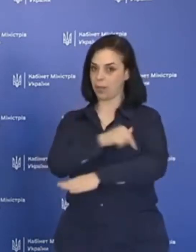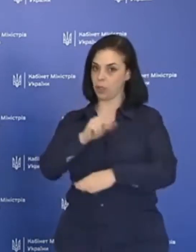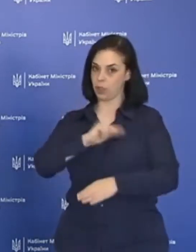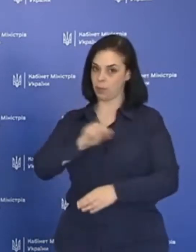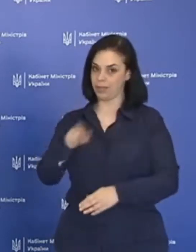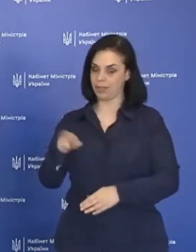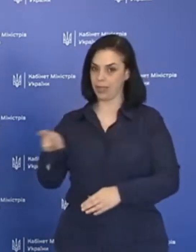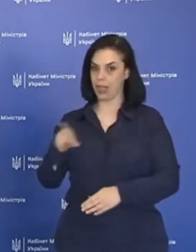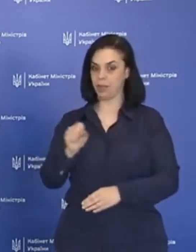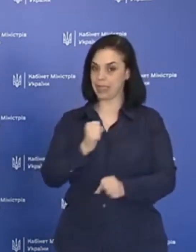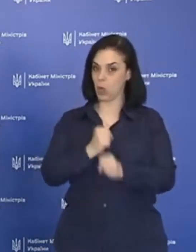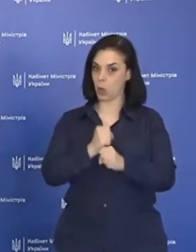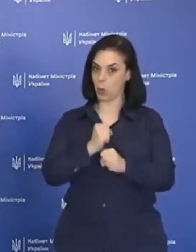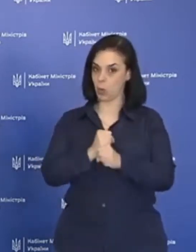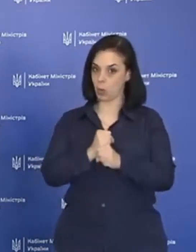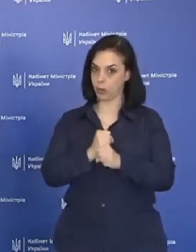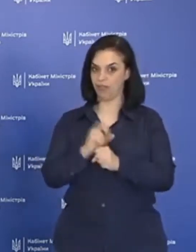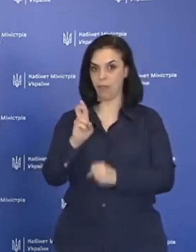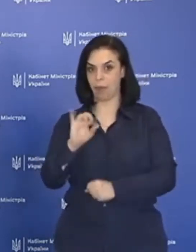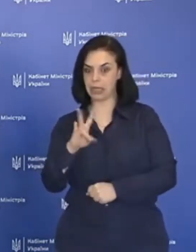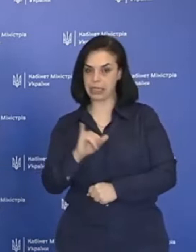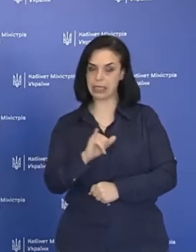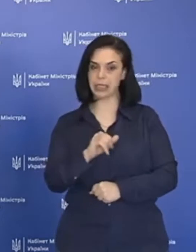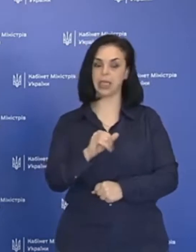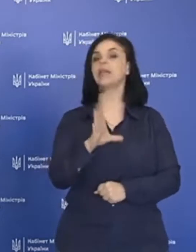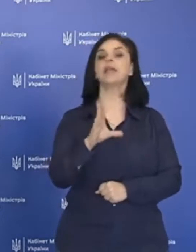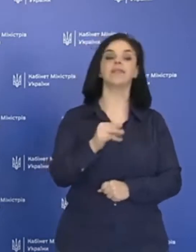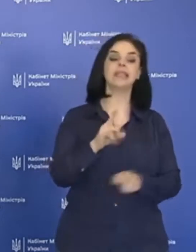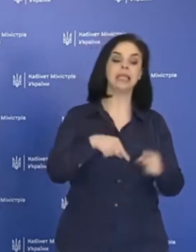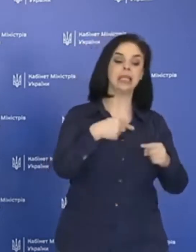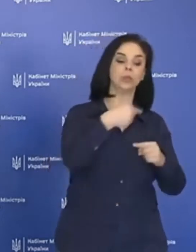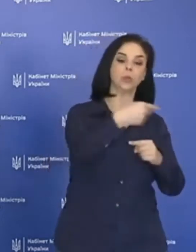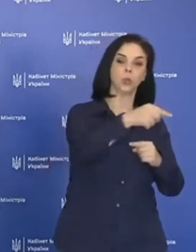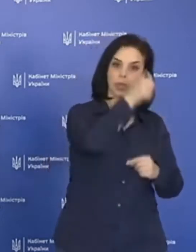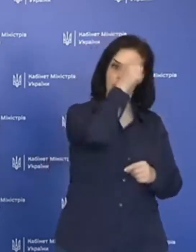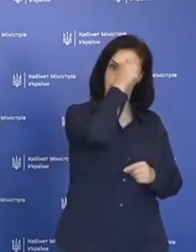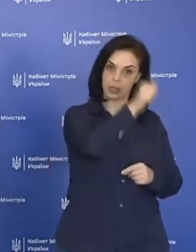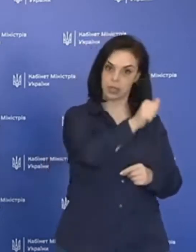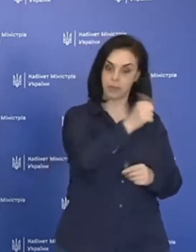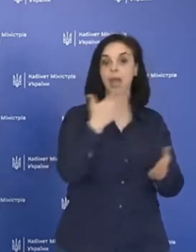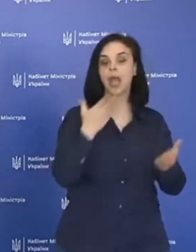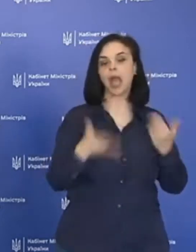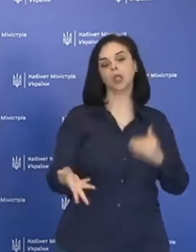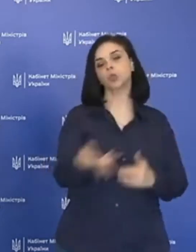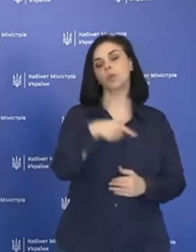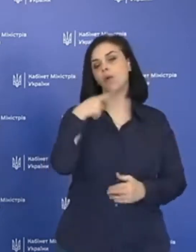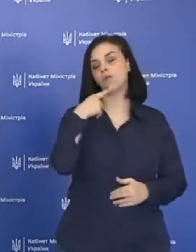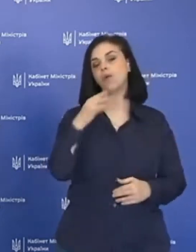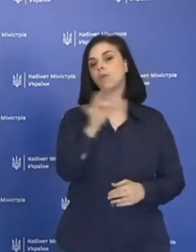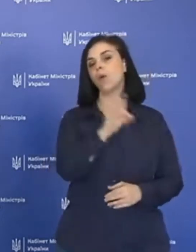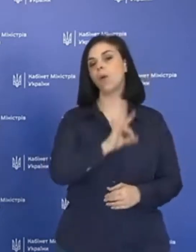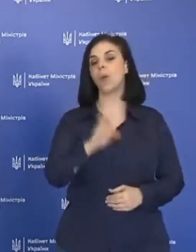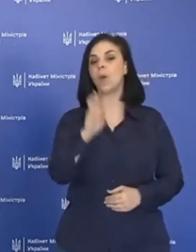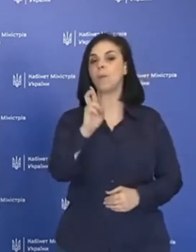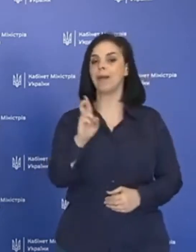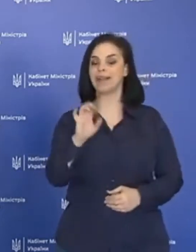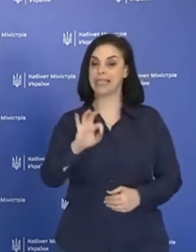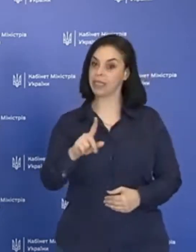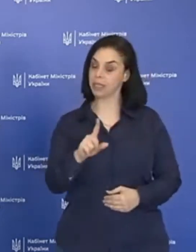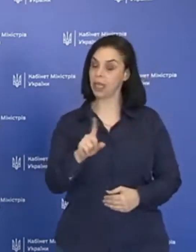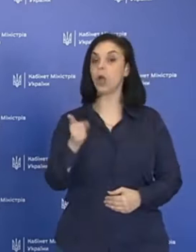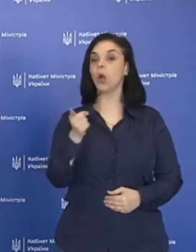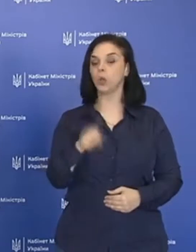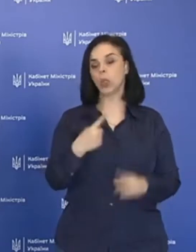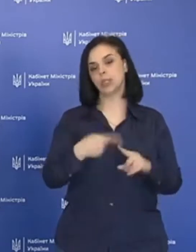медичним працівникам за роботу у березні та у всі наступні місяці. Якщо ми говоримо про березень,